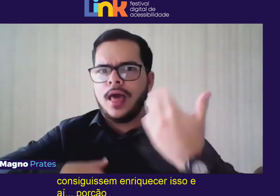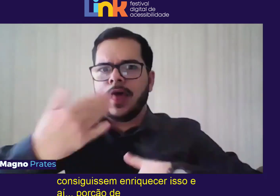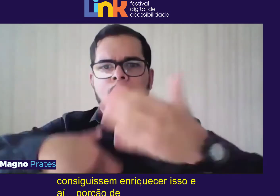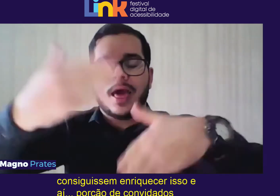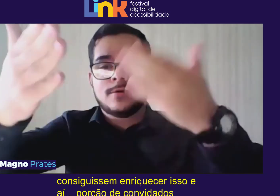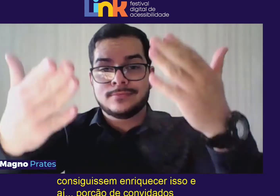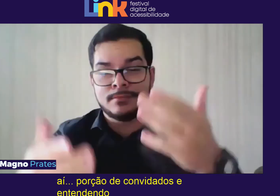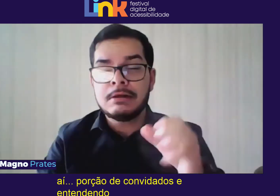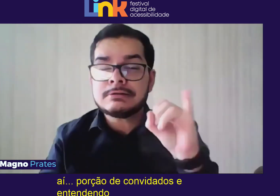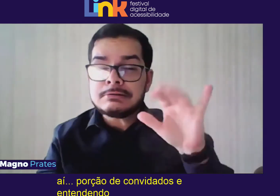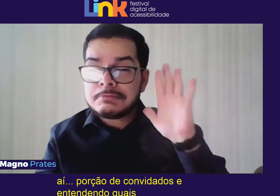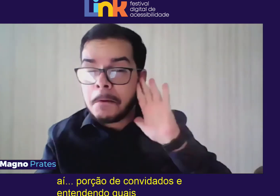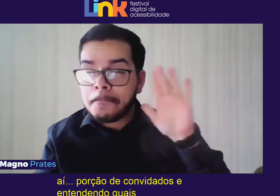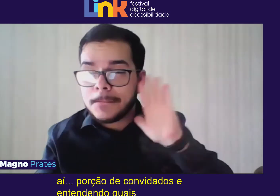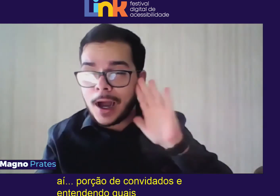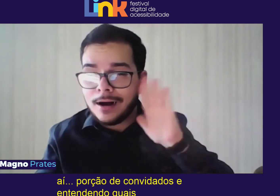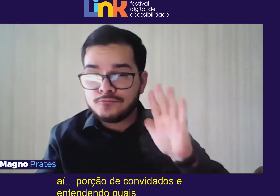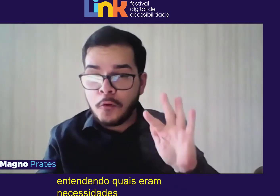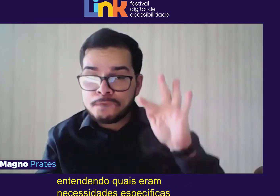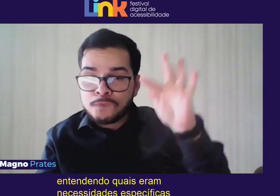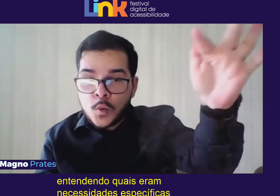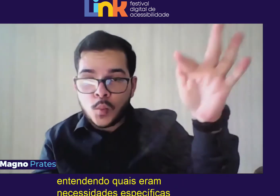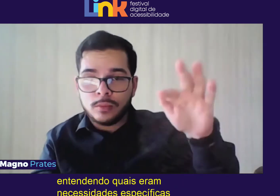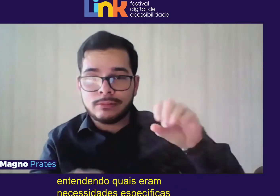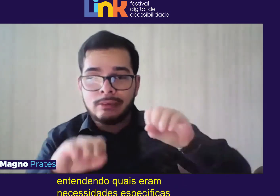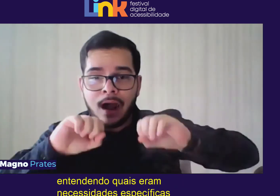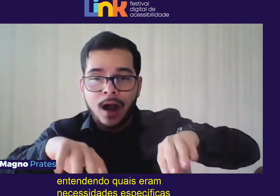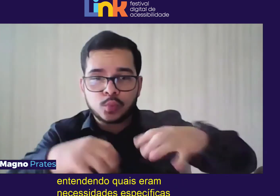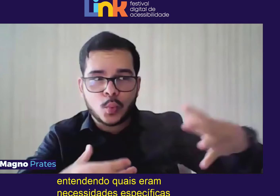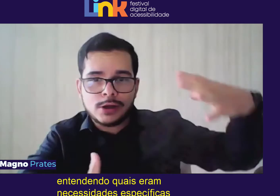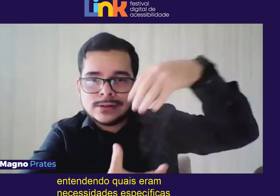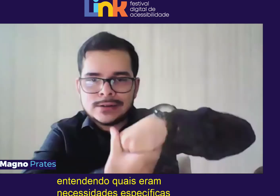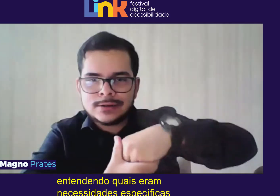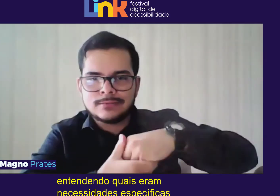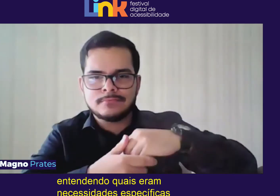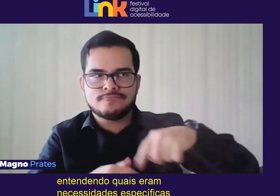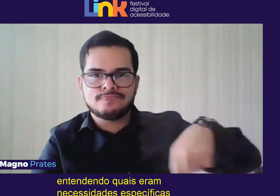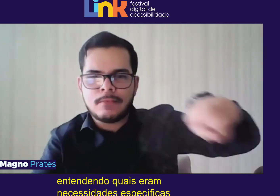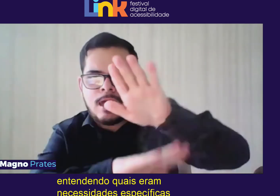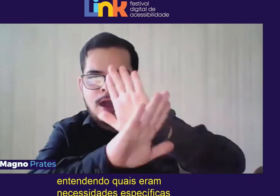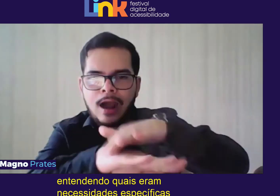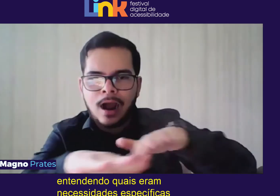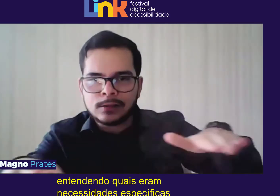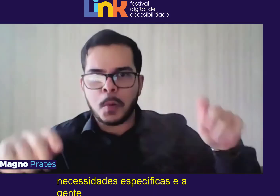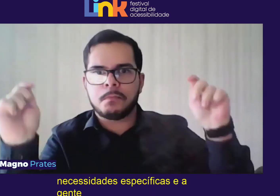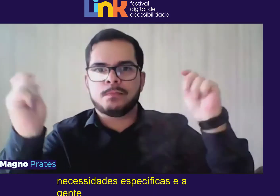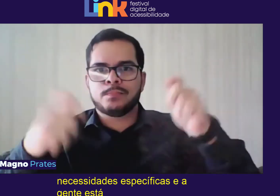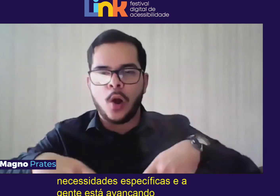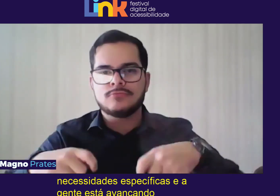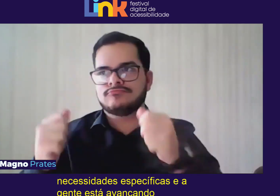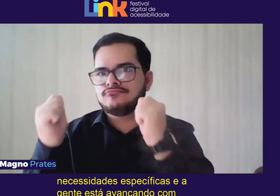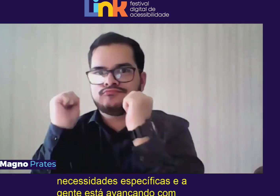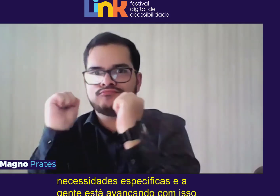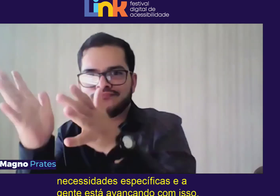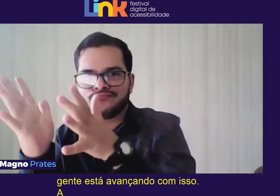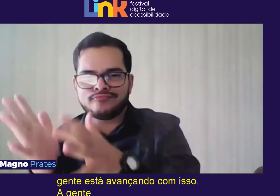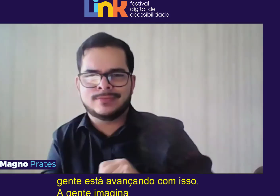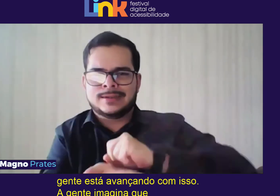necessidades específicas, e a gente está avançando com isso. E a gente imagina que no futuro, o ensino para crianças ele vai